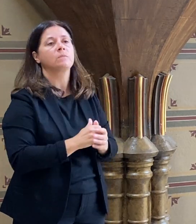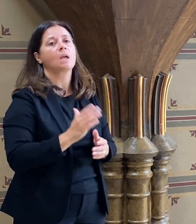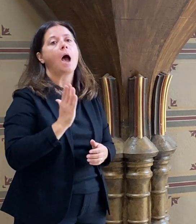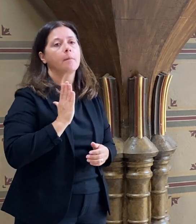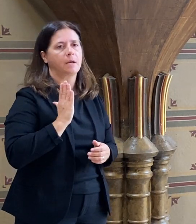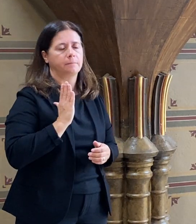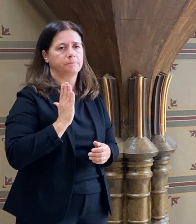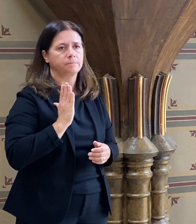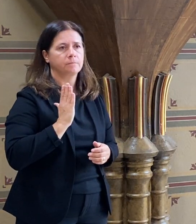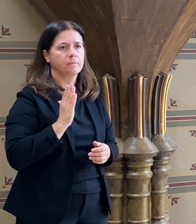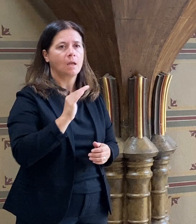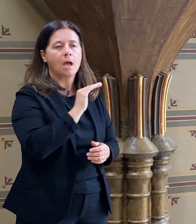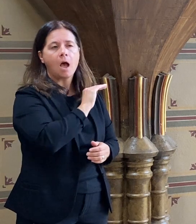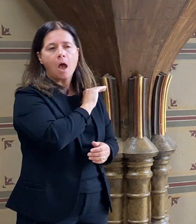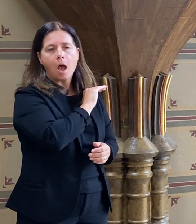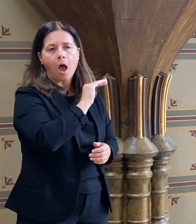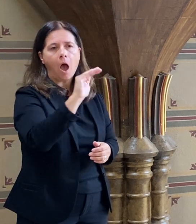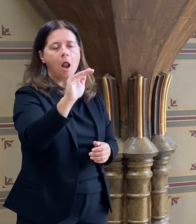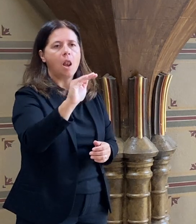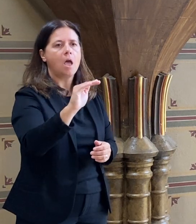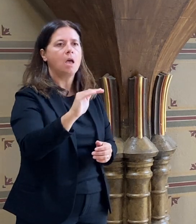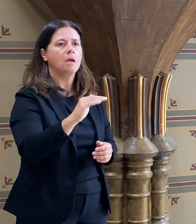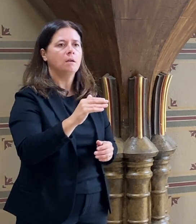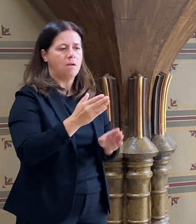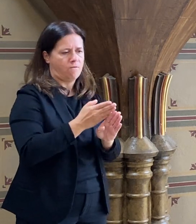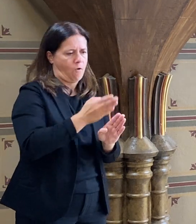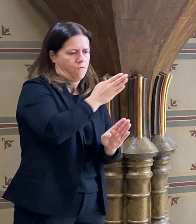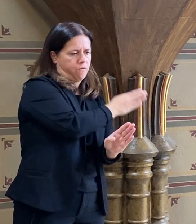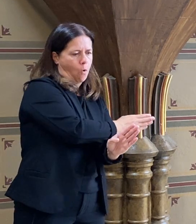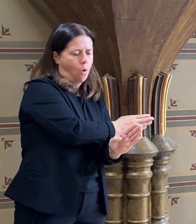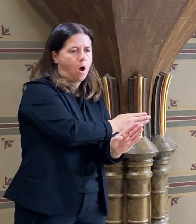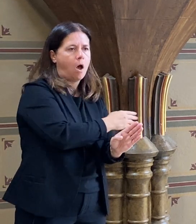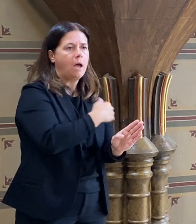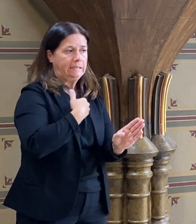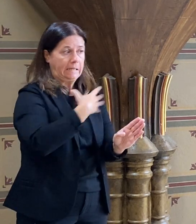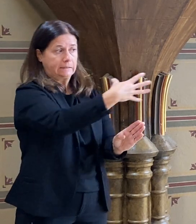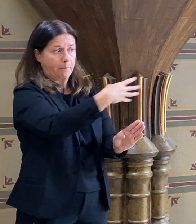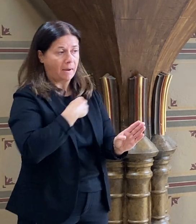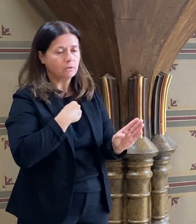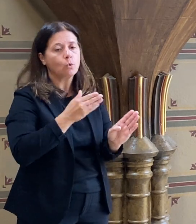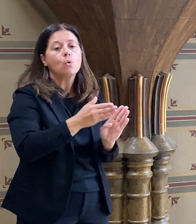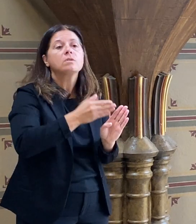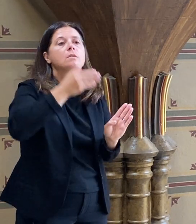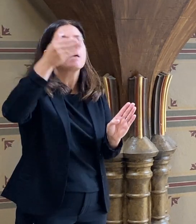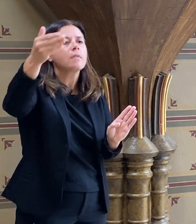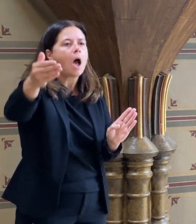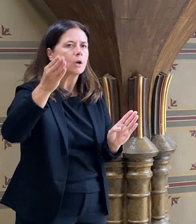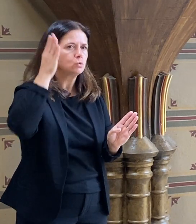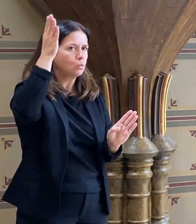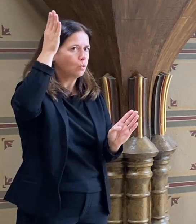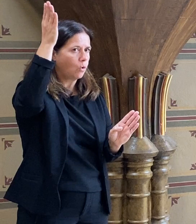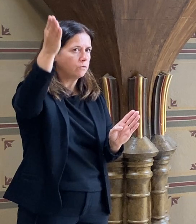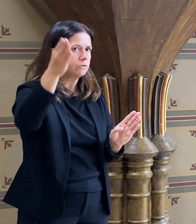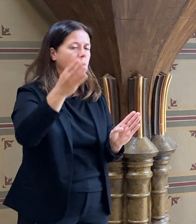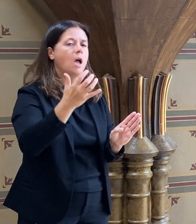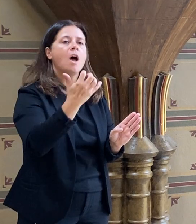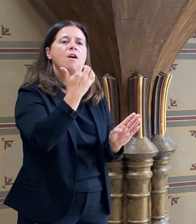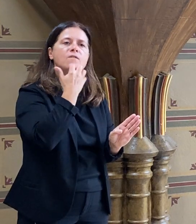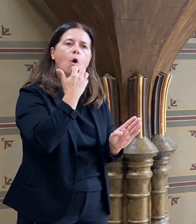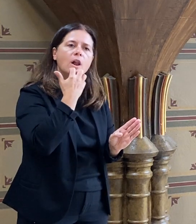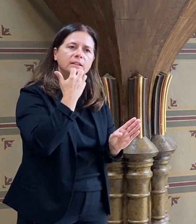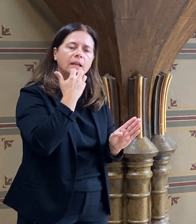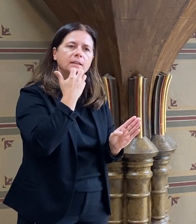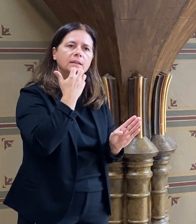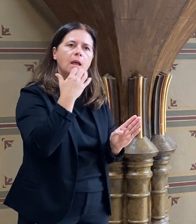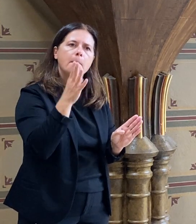Aber alle vor uns und mit uns und nach uns wollten und wollen